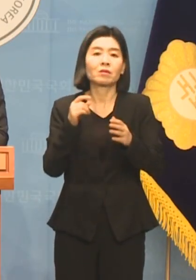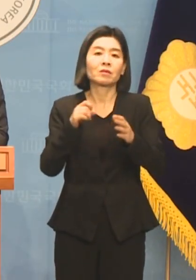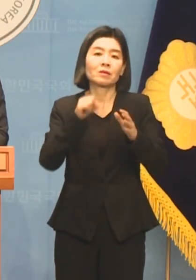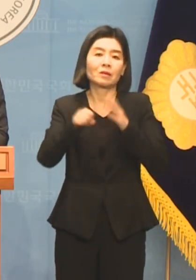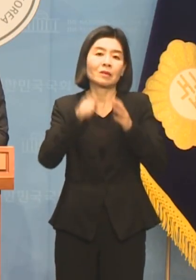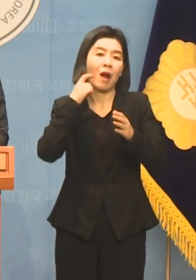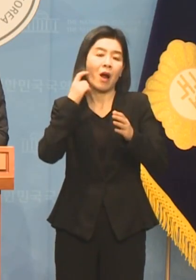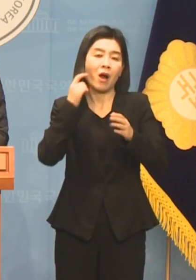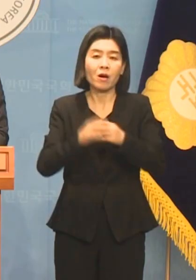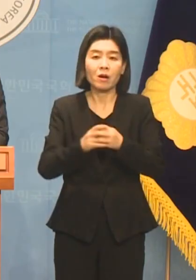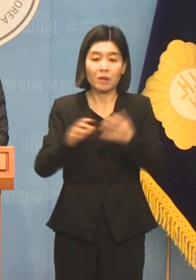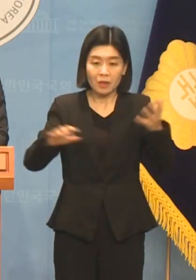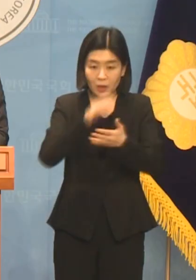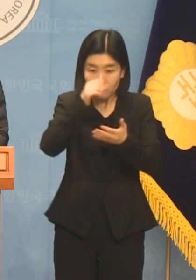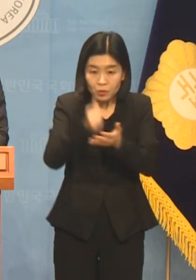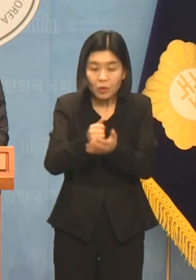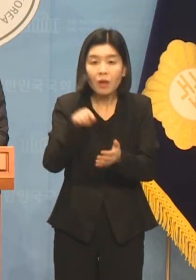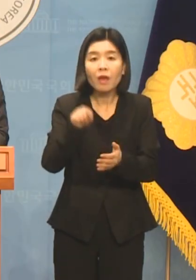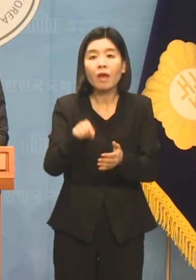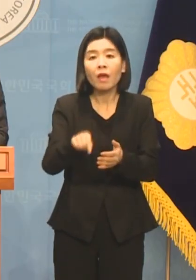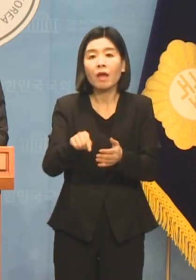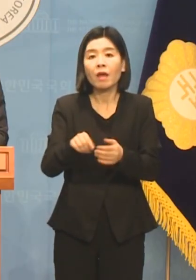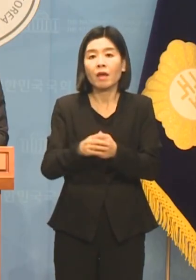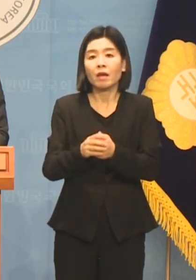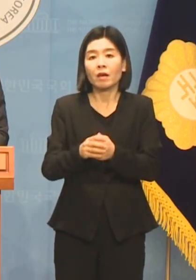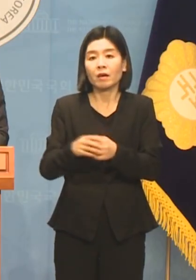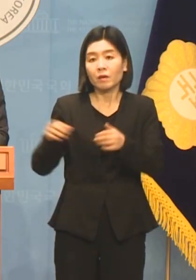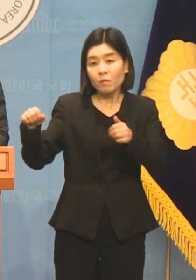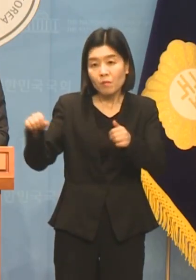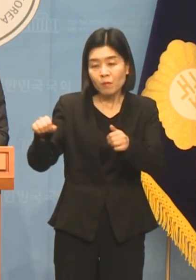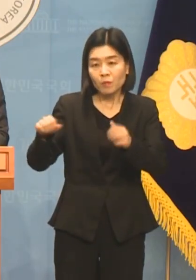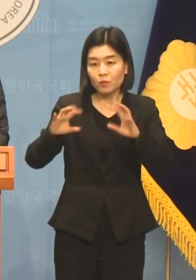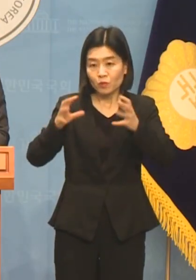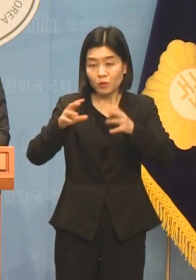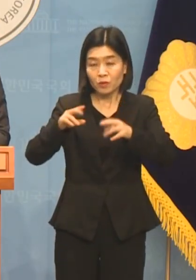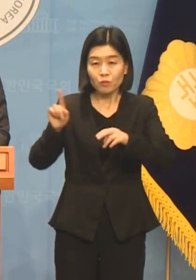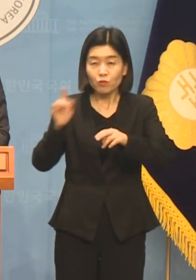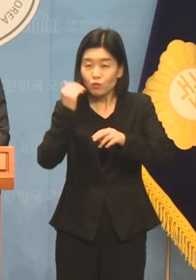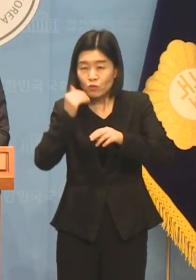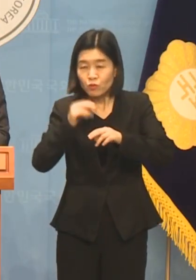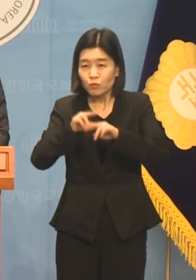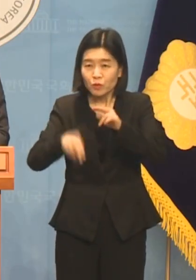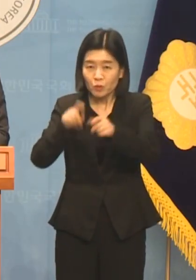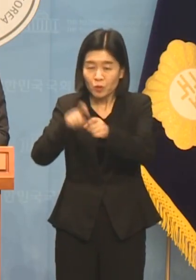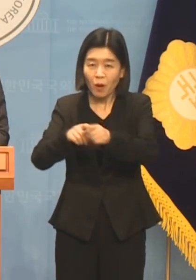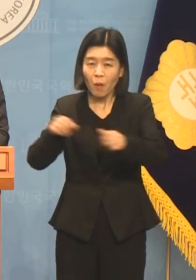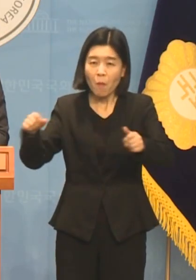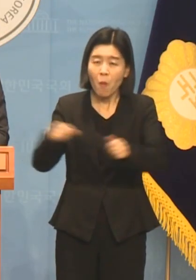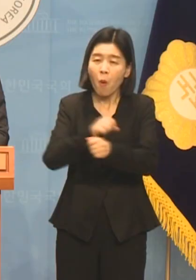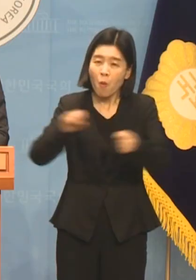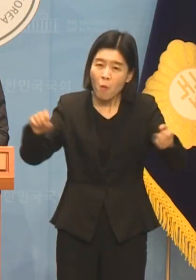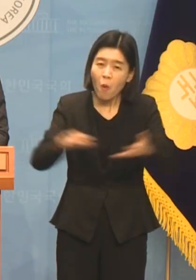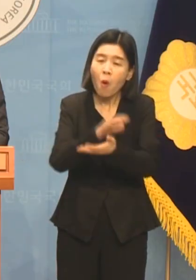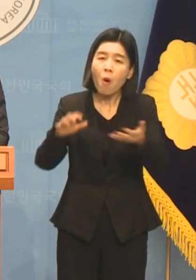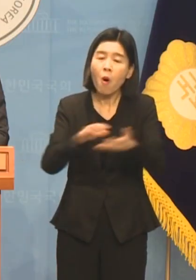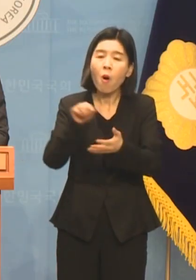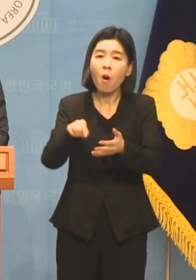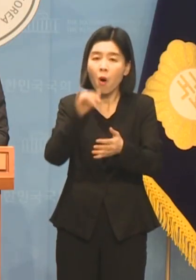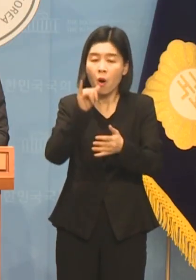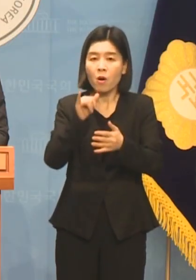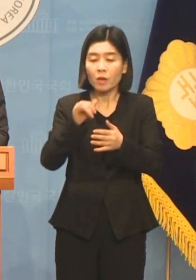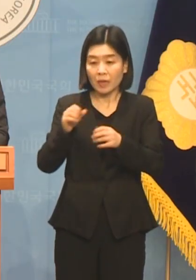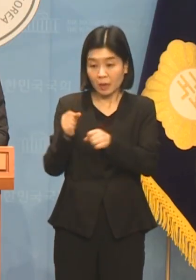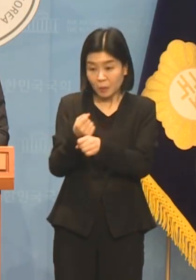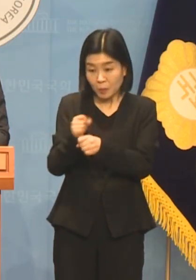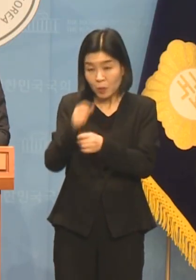국토를 참칭하거나 국헌을 무너하게 할 목적으로 폭동을 일으키는 행위를 이릅니다. 내란 음모죄는 이러한 목적으로 내란을 모의한